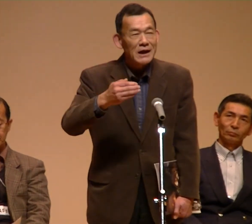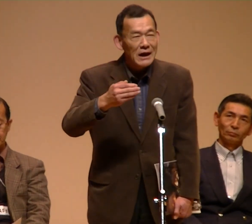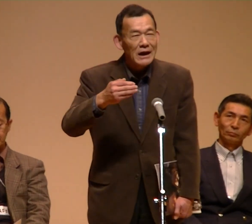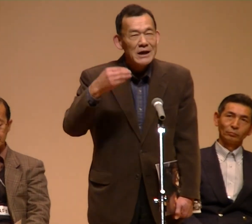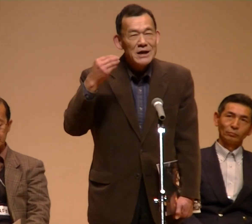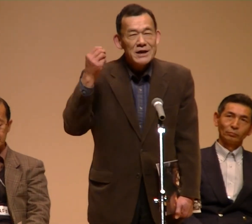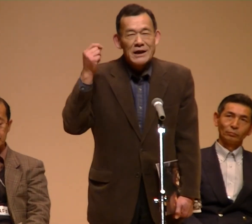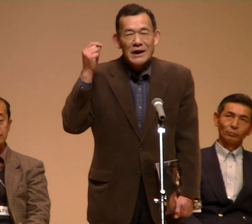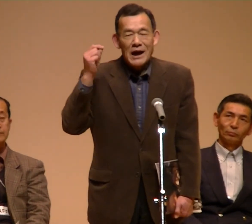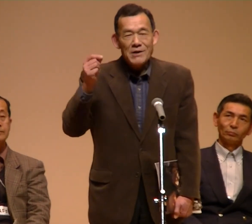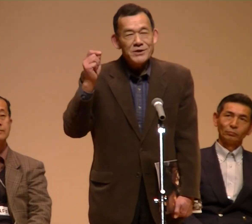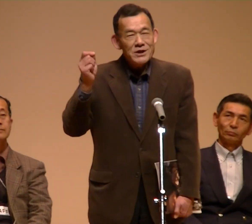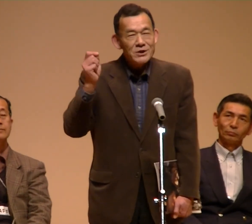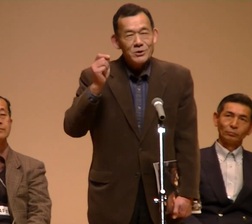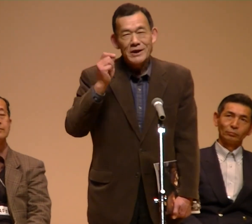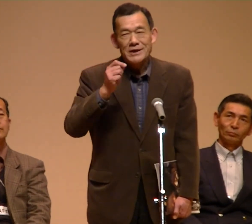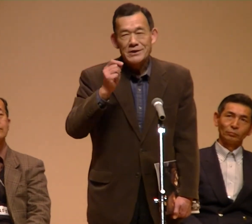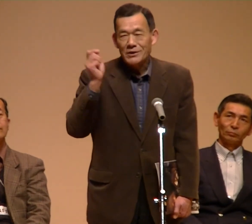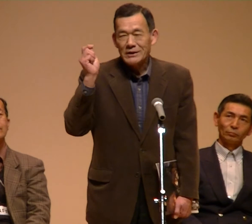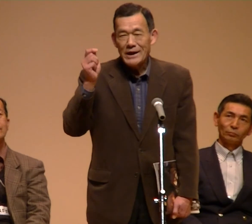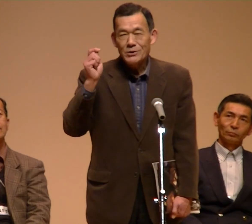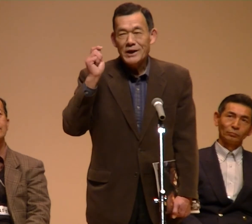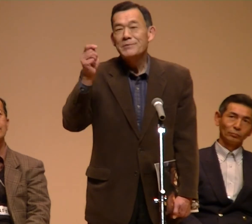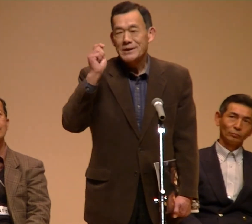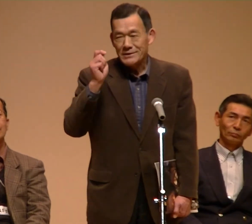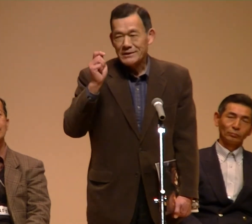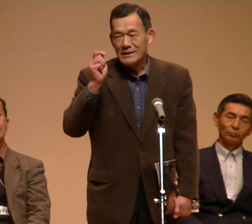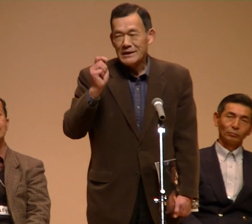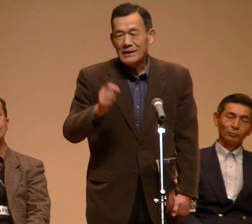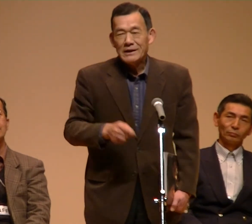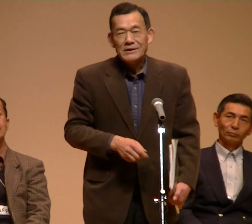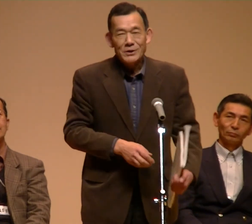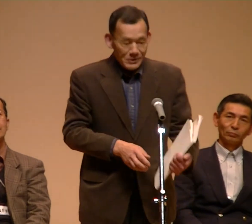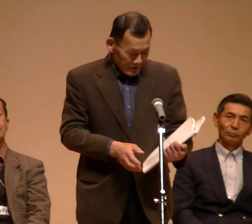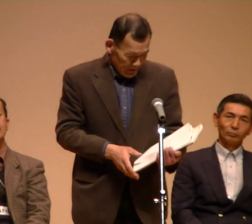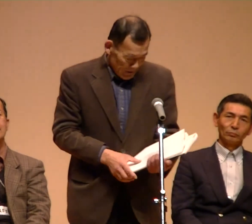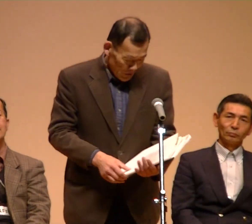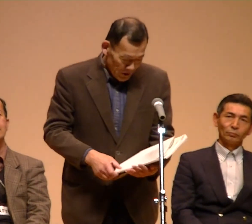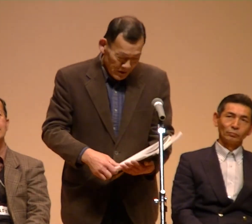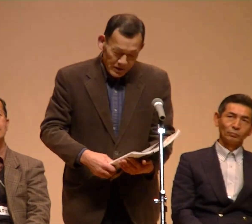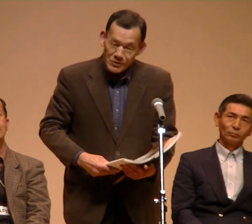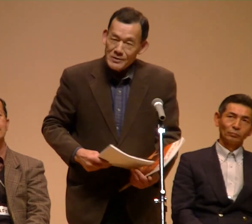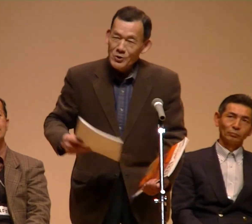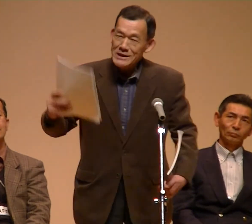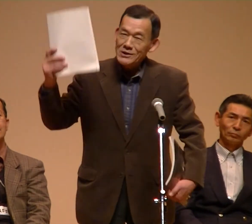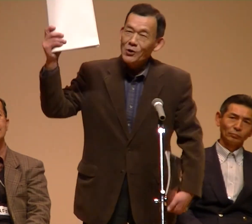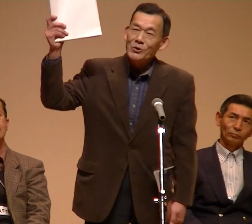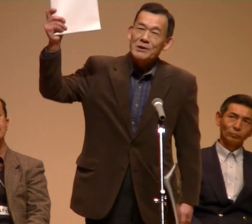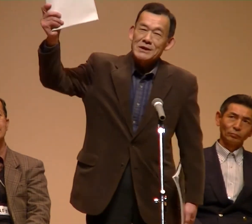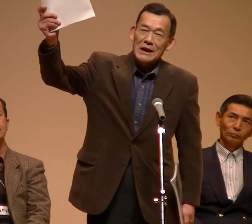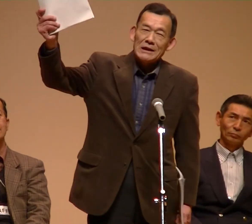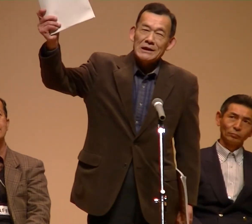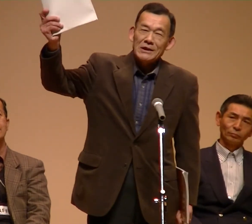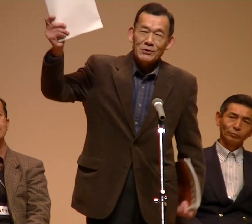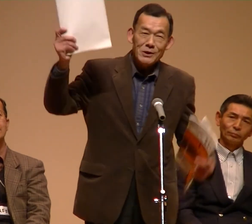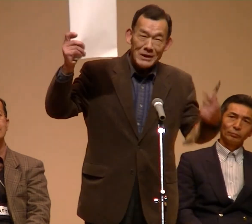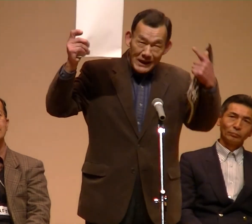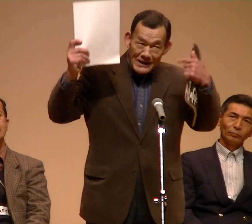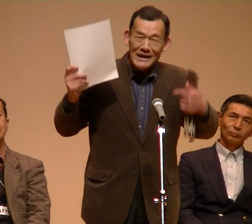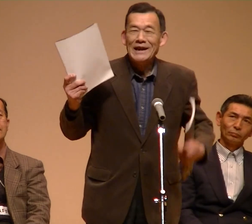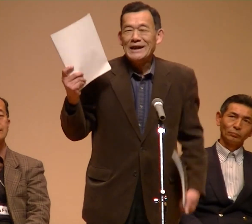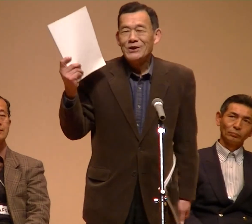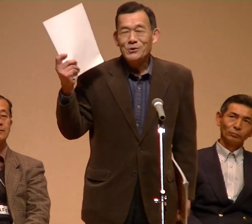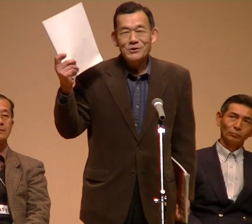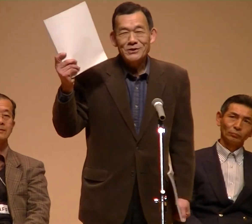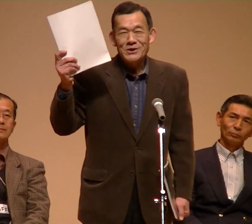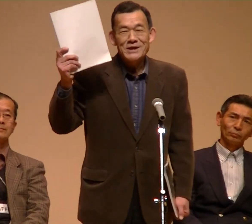普段からハーフスイッチの状態ですと対応できます。それともう一つ、ここにもう一つの本も出ました。本当は真ん中